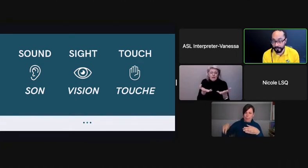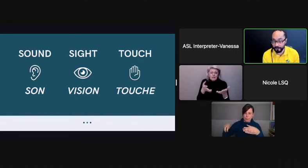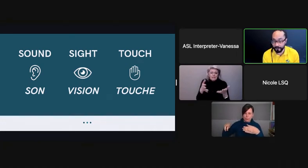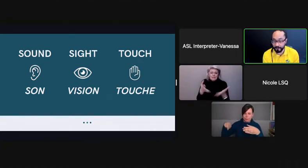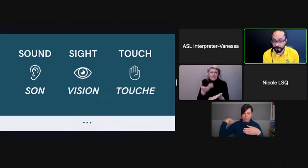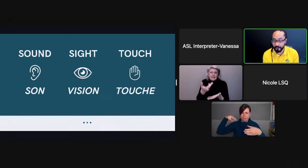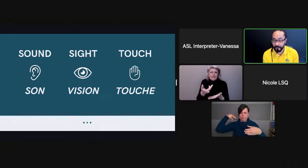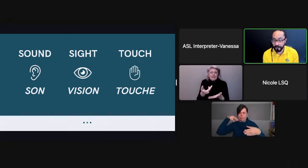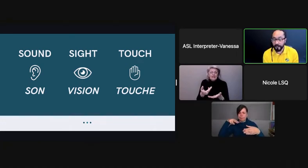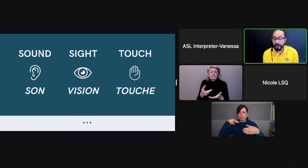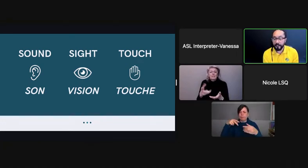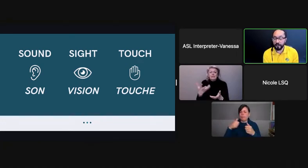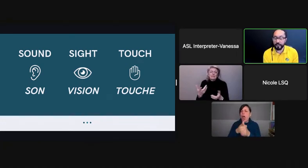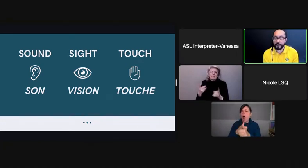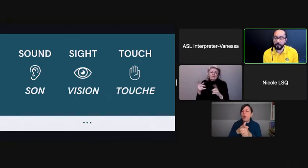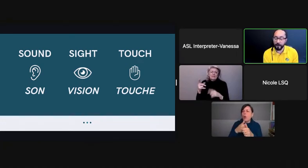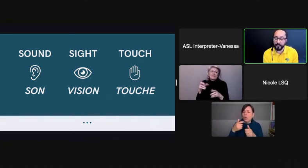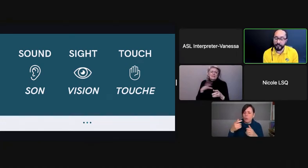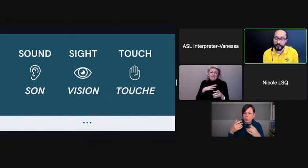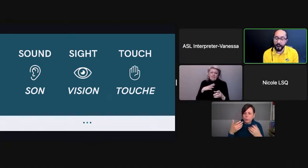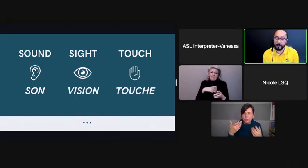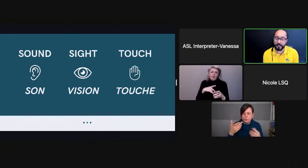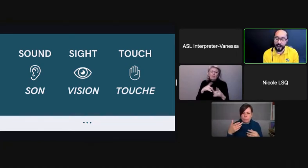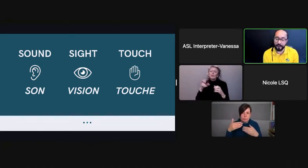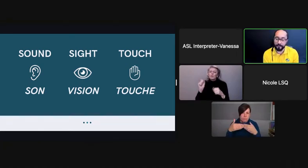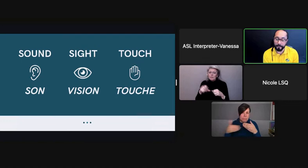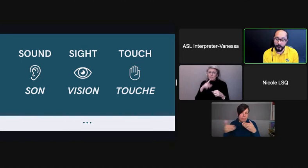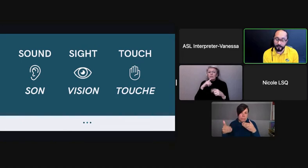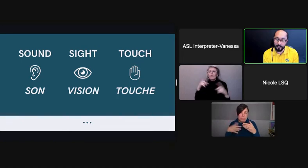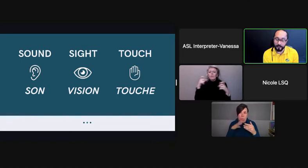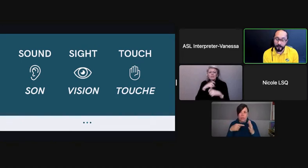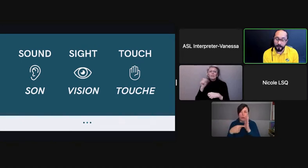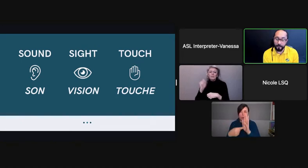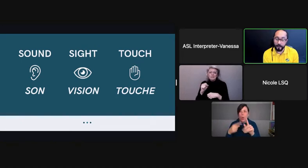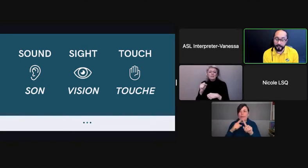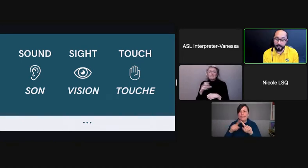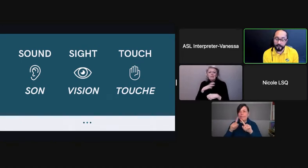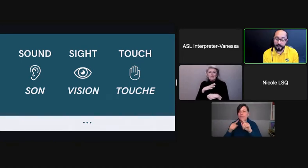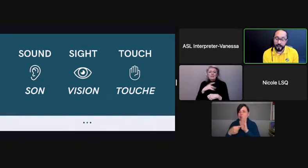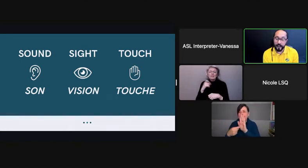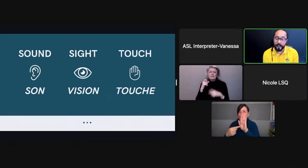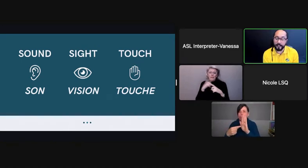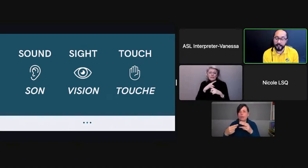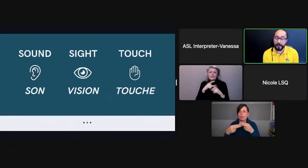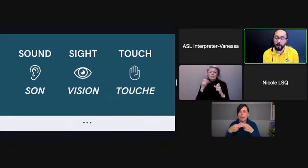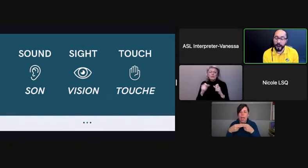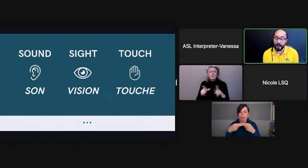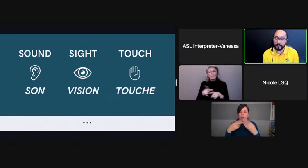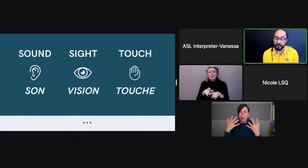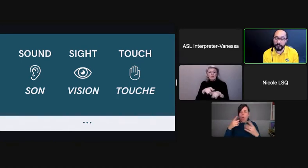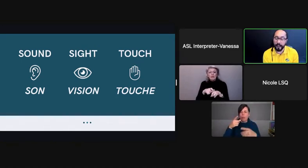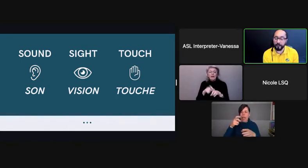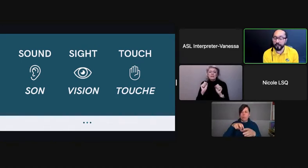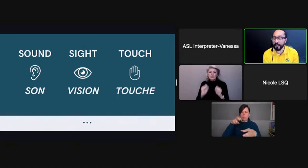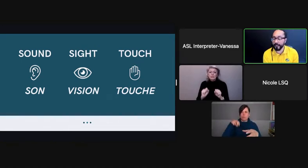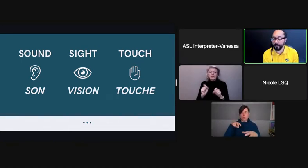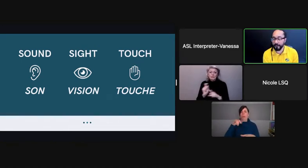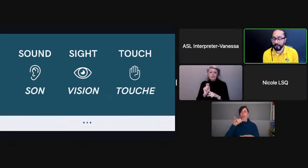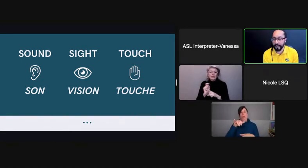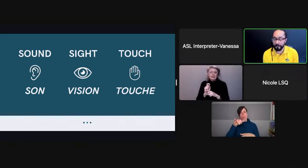vient avec certains niveaux de complexité, oui. Mais en même temps, il y a moyen de